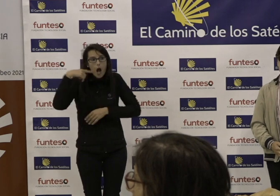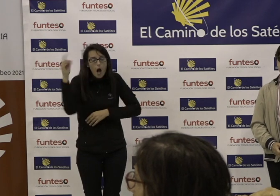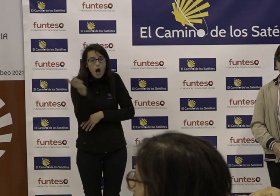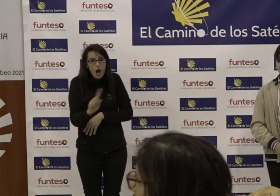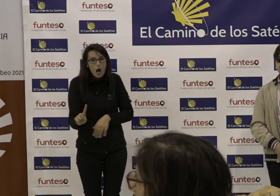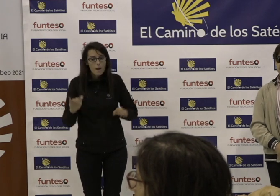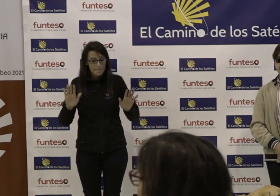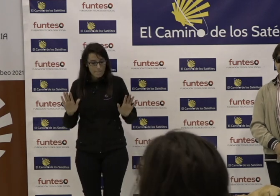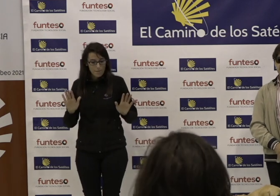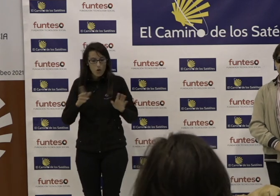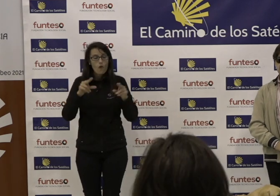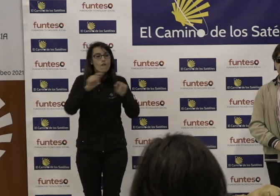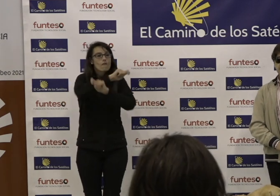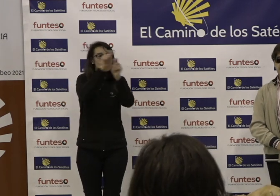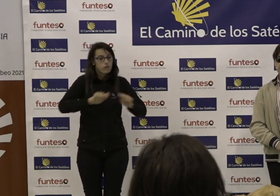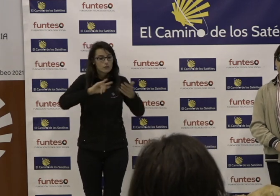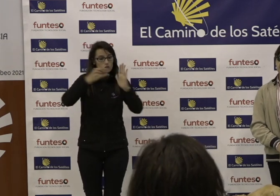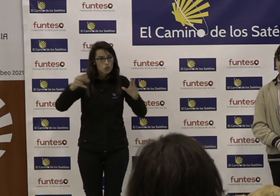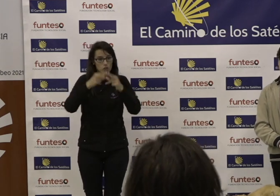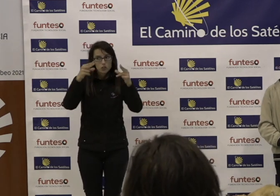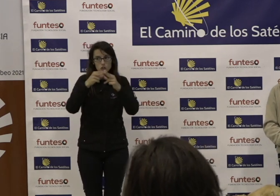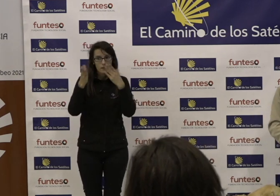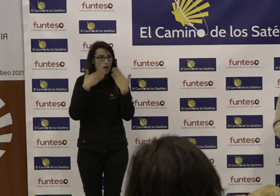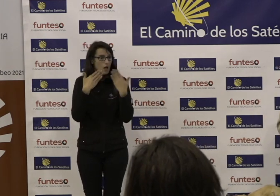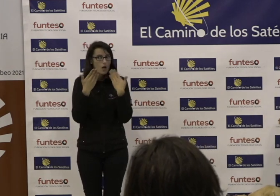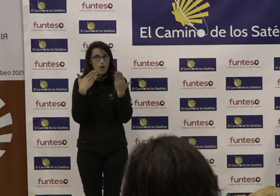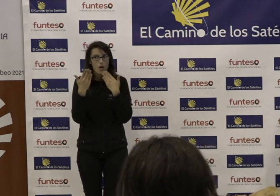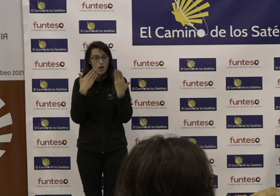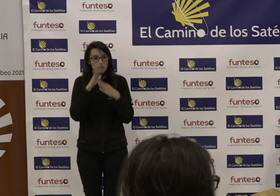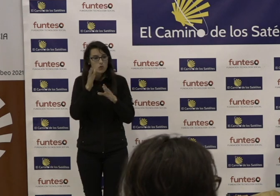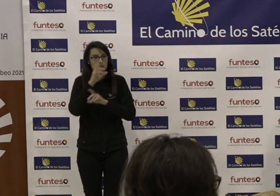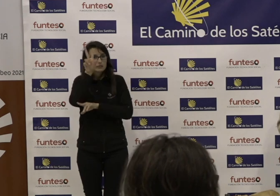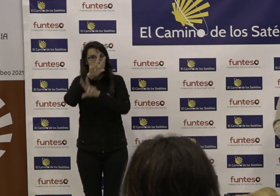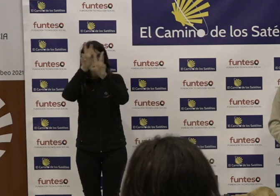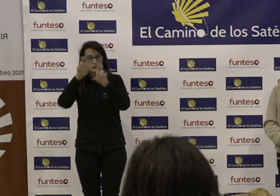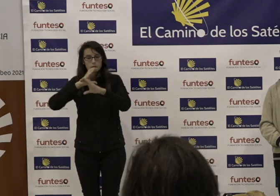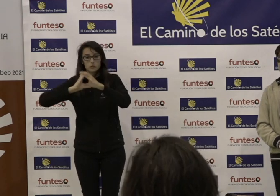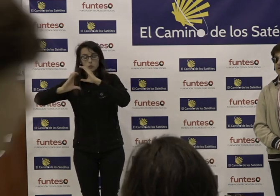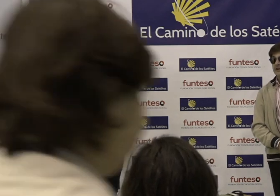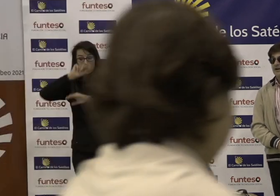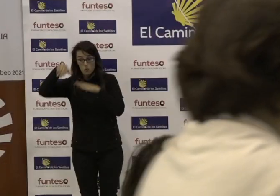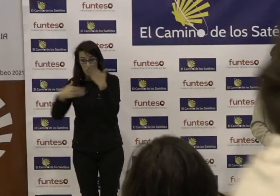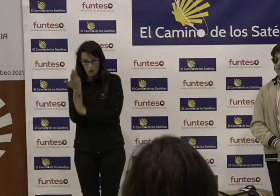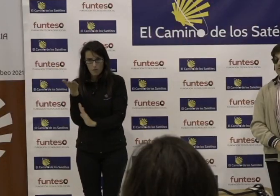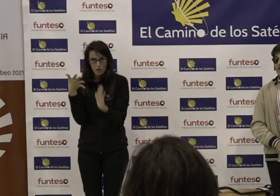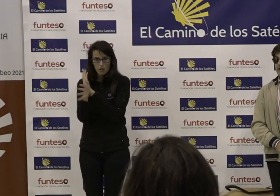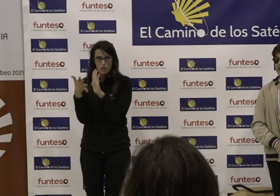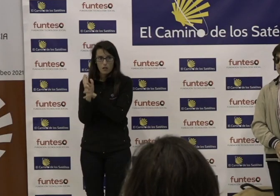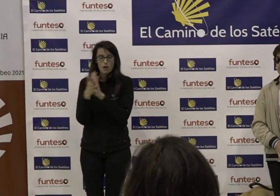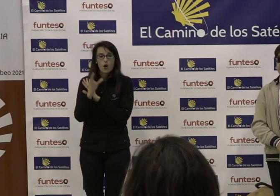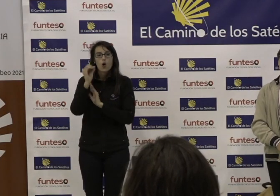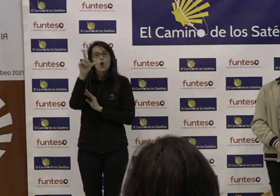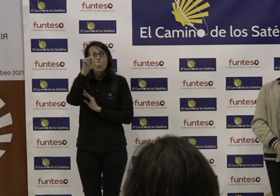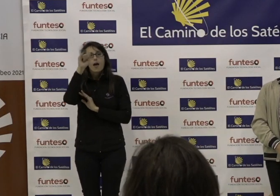que entre las relaciones que tiene Fonteso, afortunadamente, y en este caso por comunicados, por una técnica de la tecnología de la que hemos hablado esta mañana, conocimos a